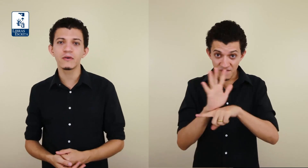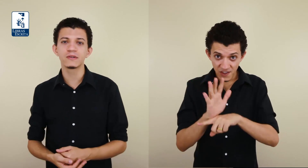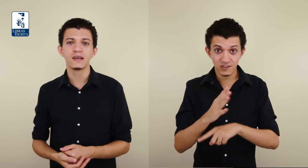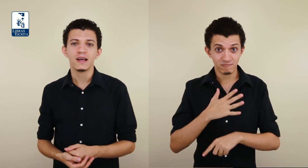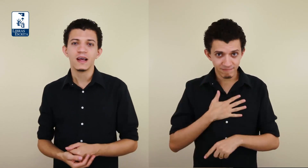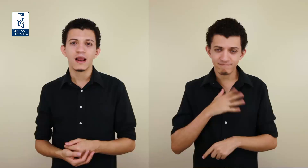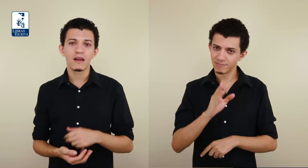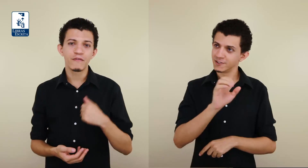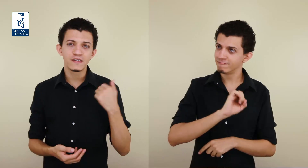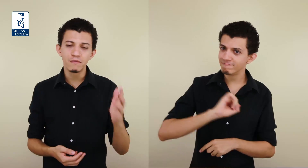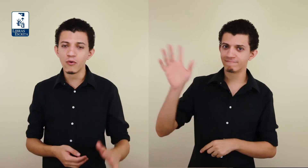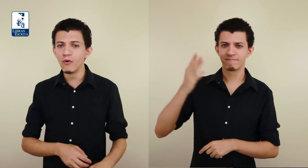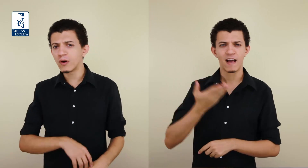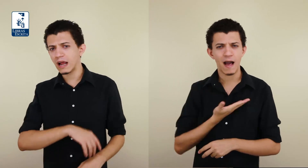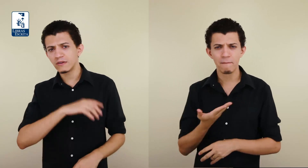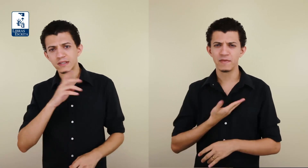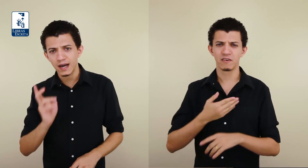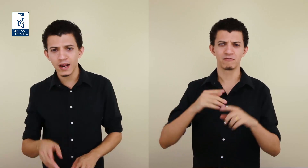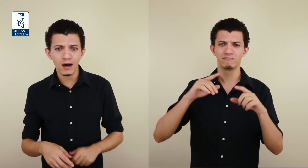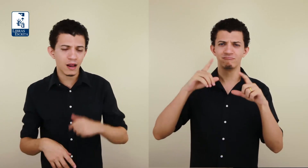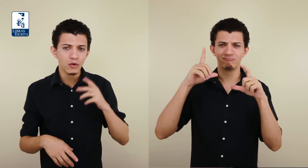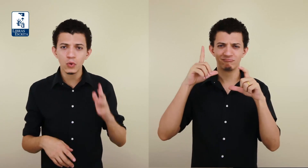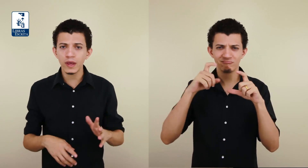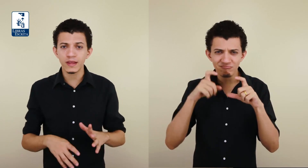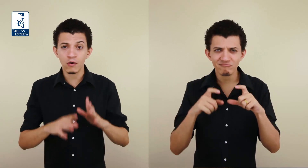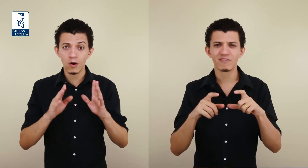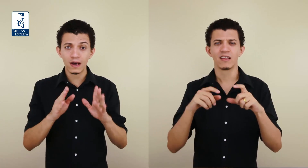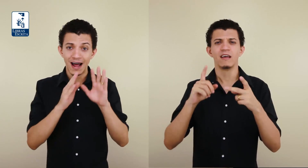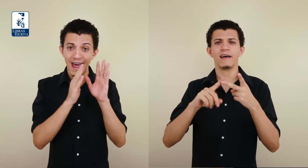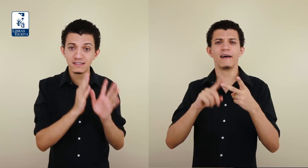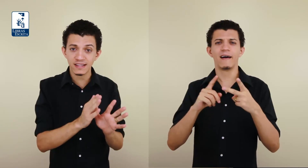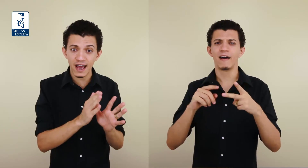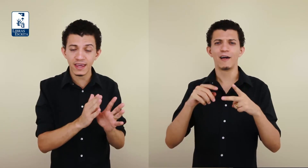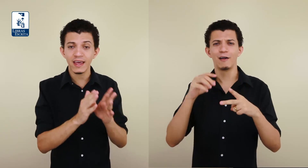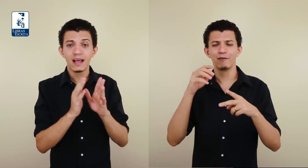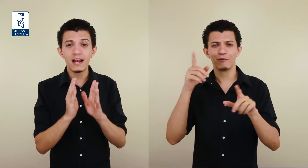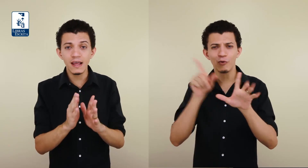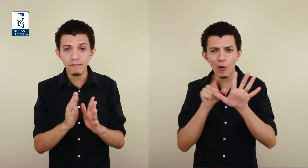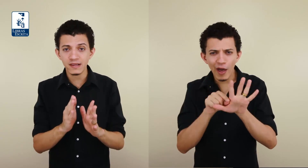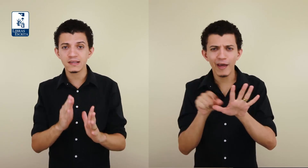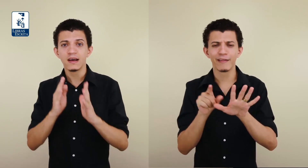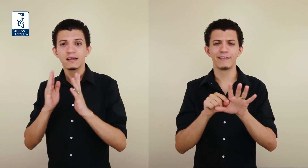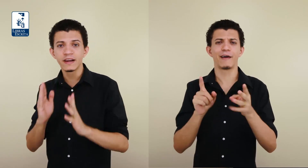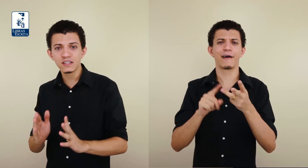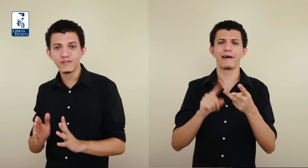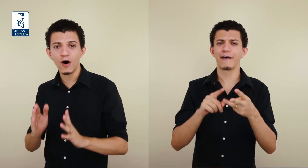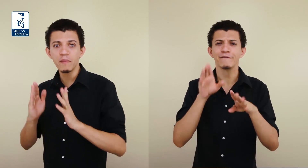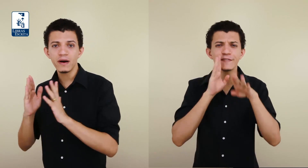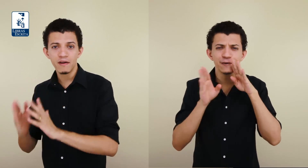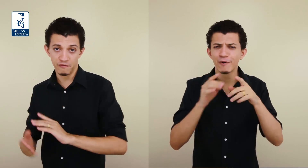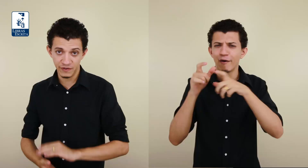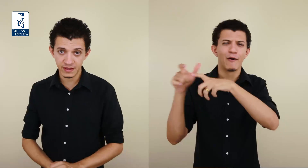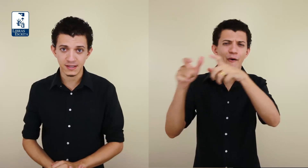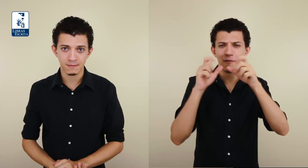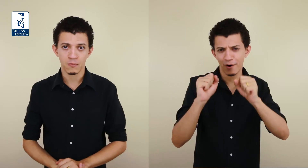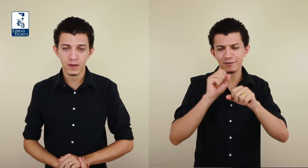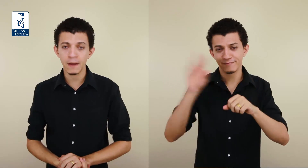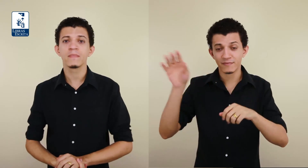amigos lá no Facebook, lá no Instagram, lá no Twitter. Coloca lá, #Libras Transforma Vidas, ok?